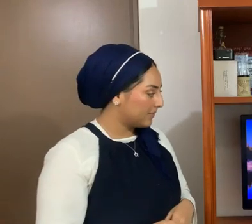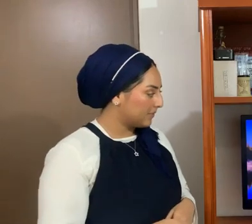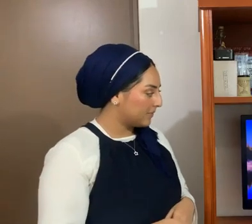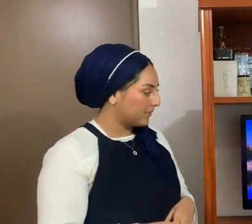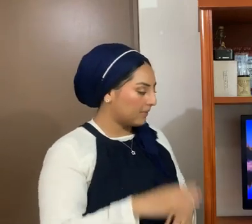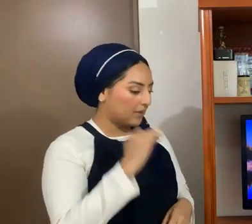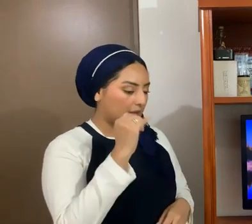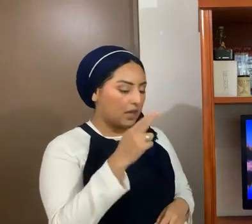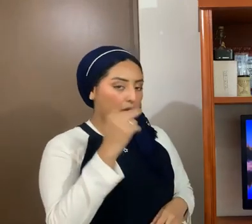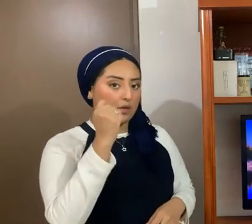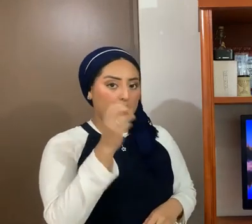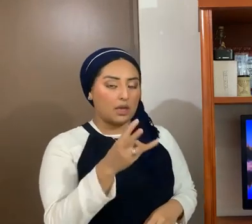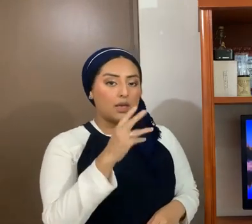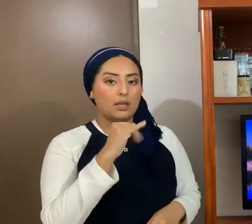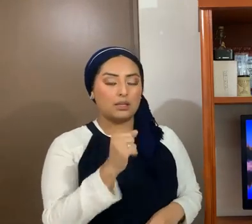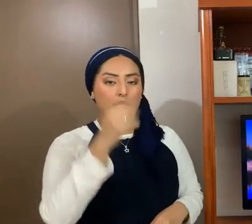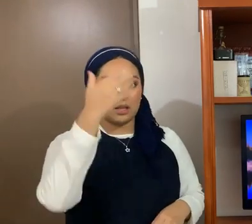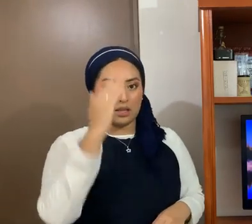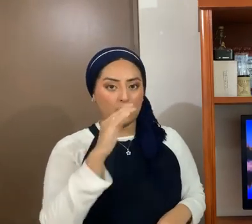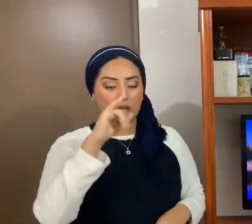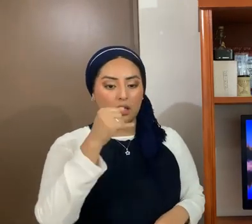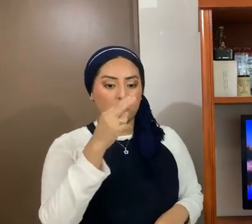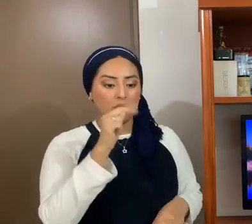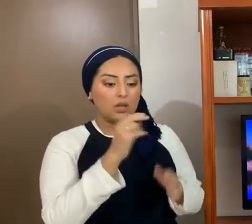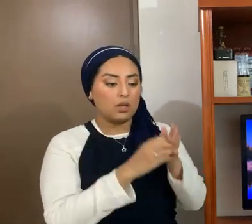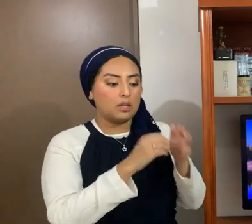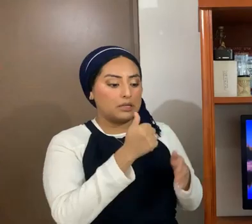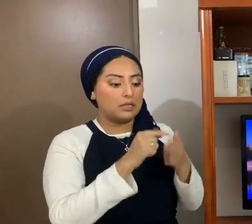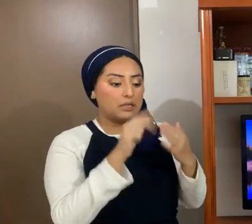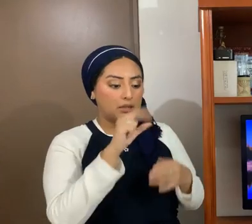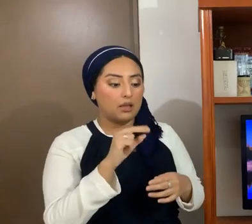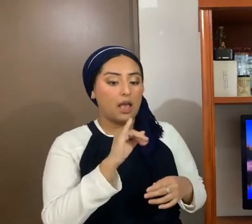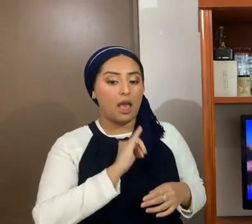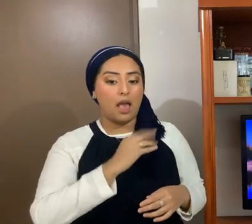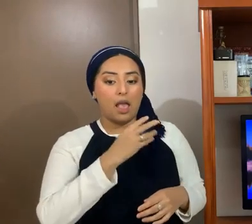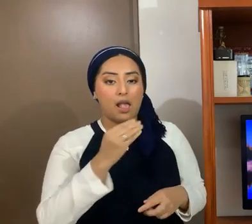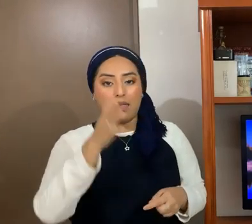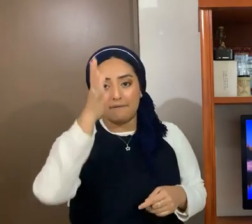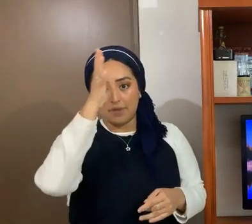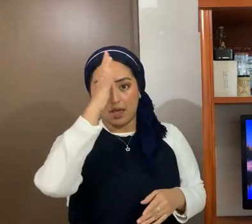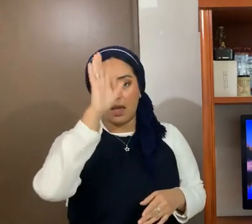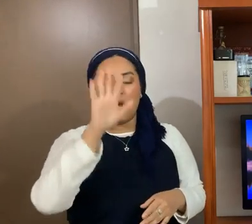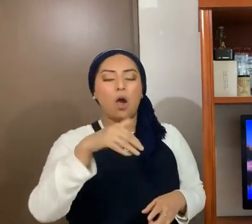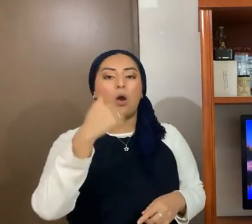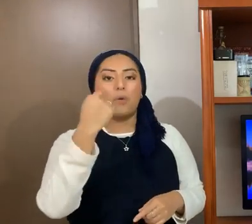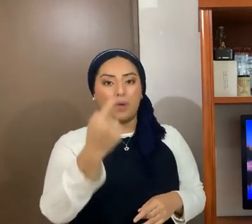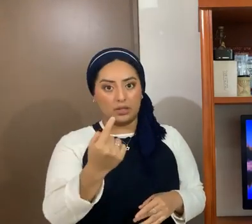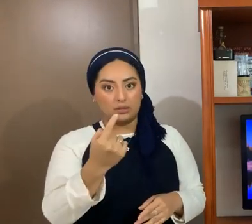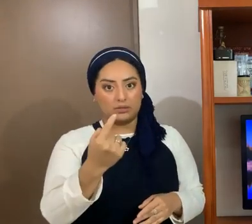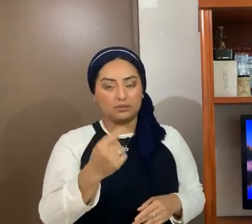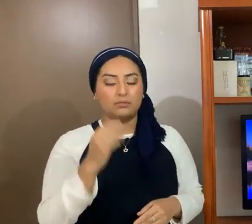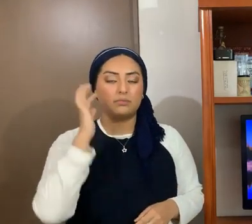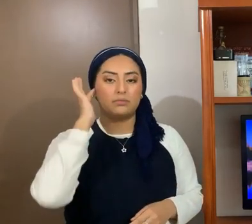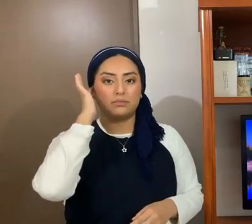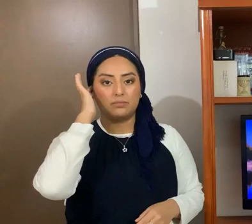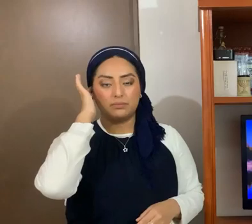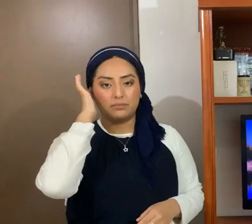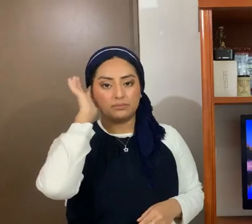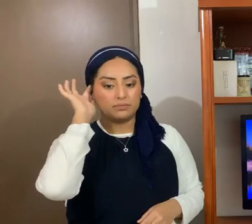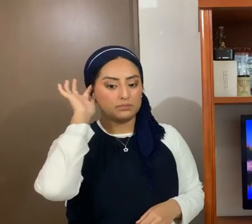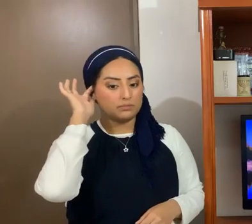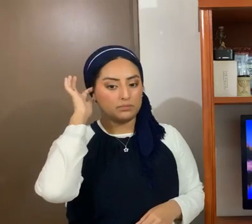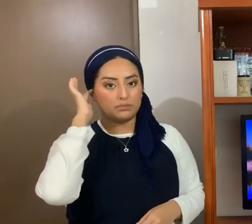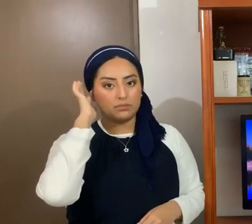que Yahweh Yahshua es Elohim, Juan 10:30. Yo y el Abba, dice Yahshua Mashiach, uno somos. Ahí